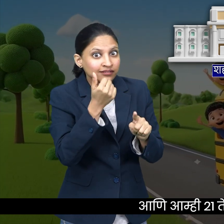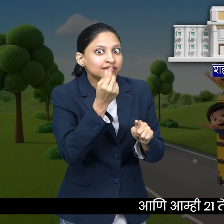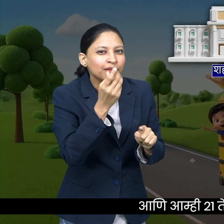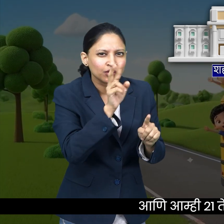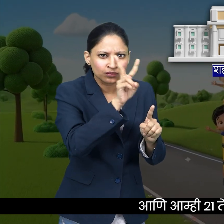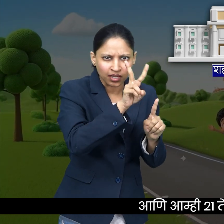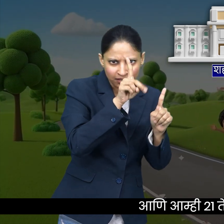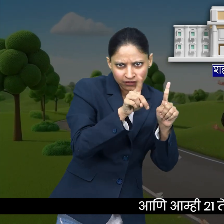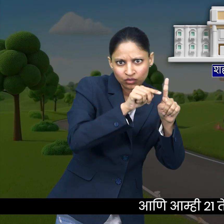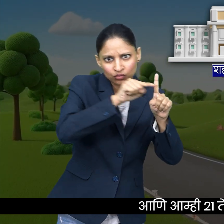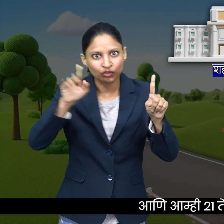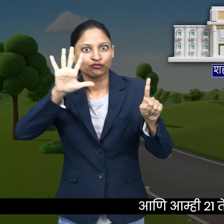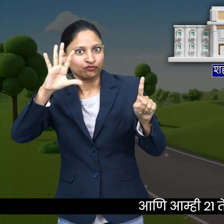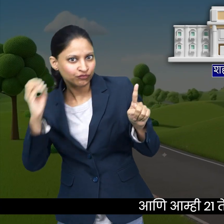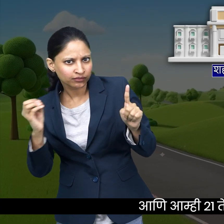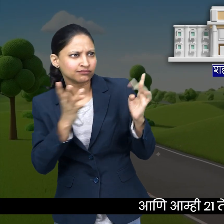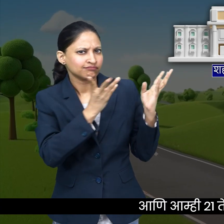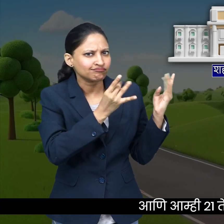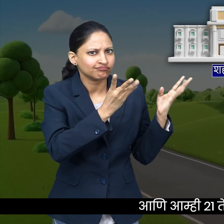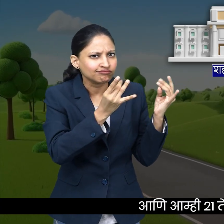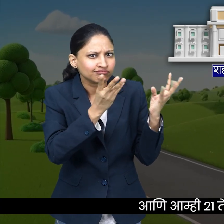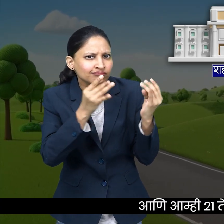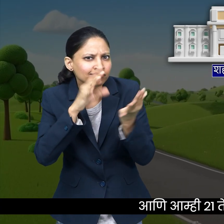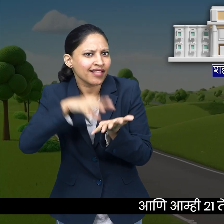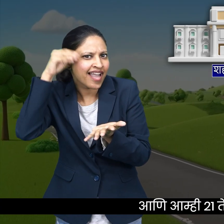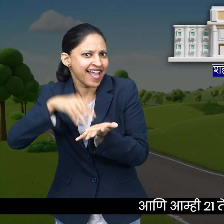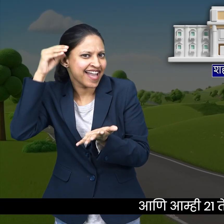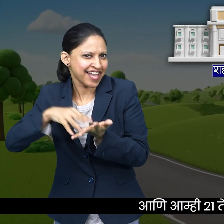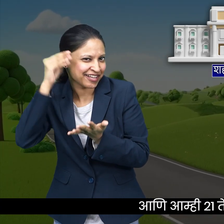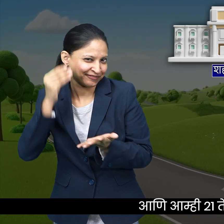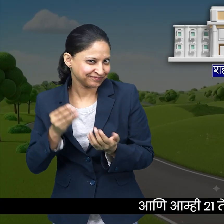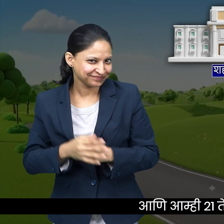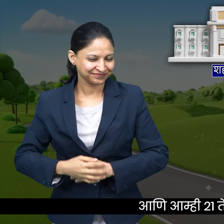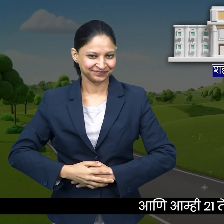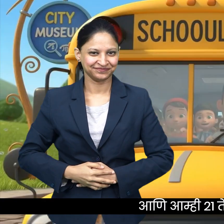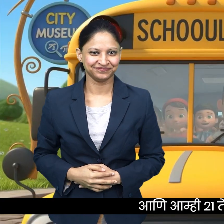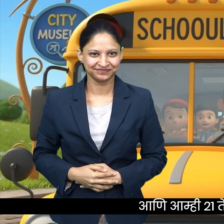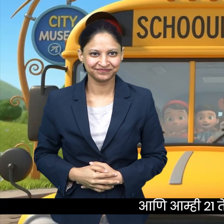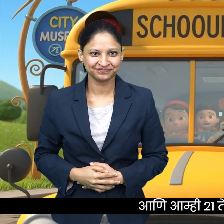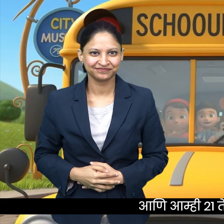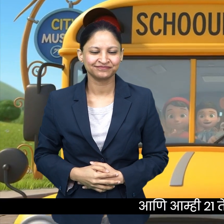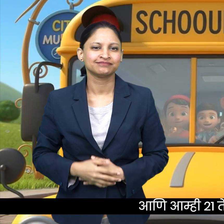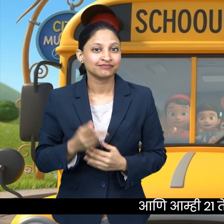ते 50 पर्यंत मोजायला शिकू.